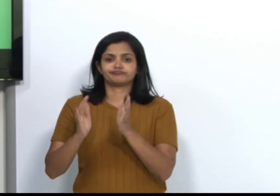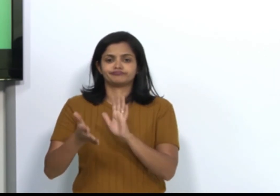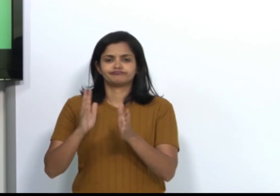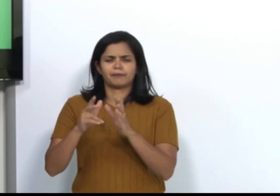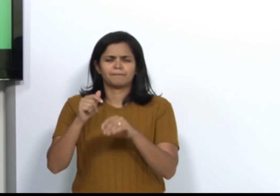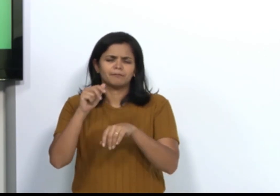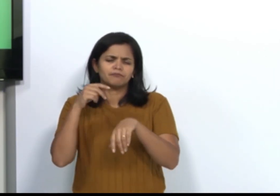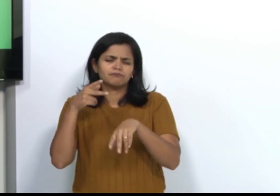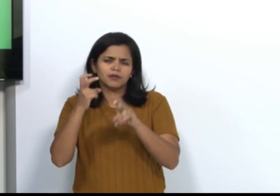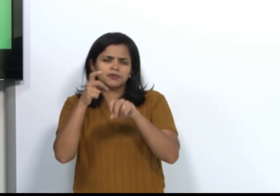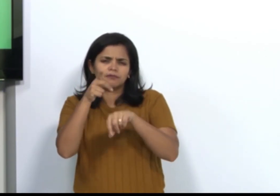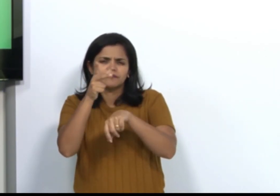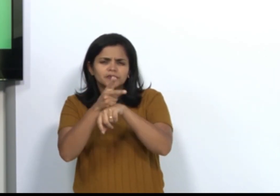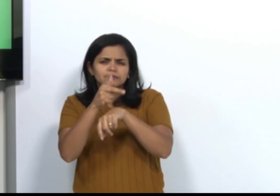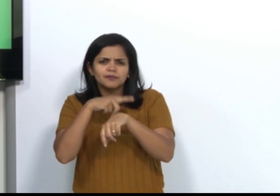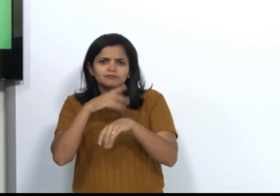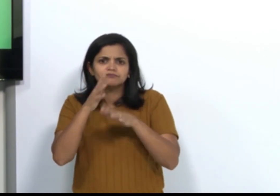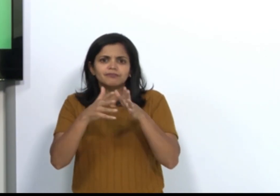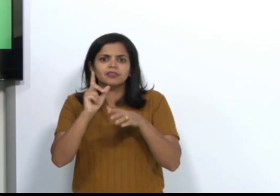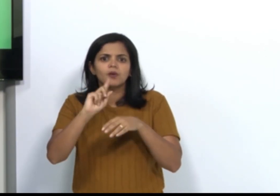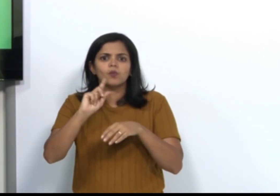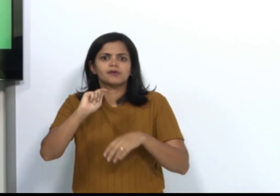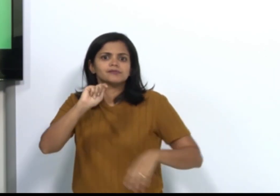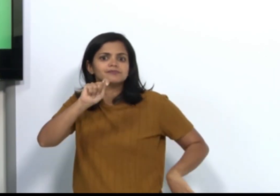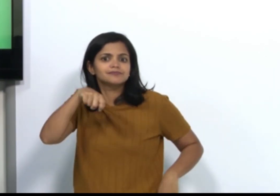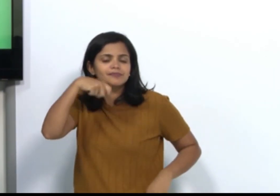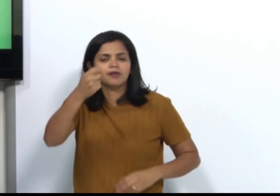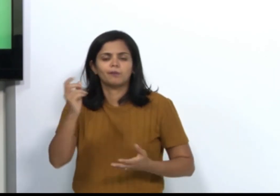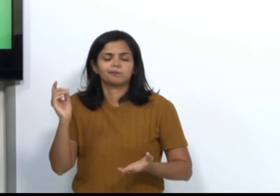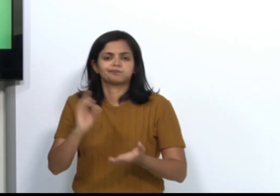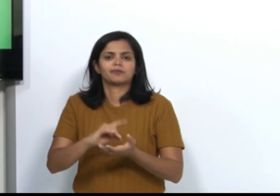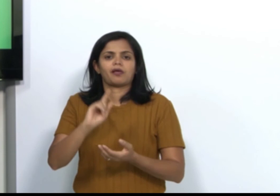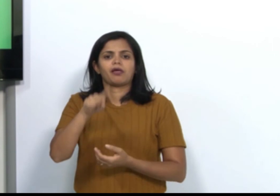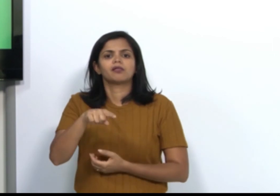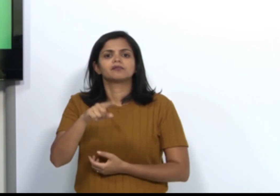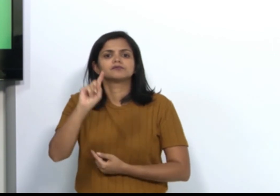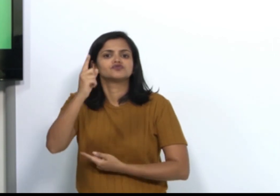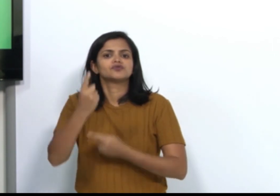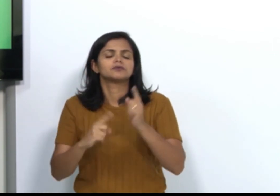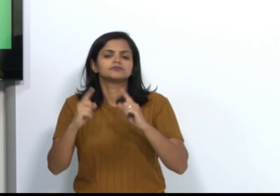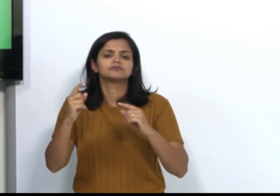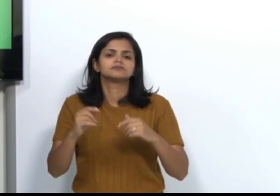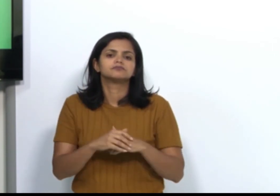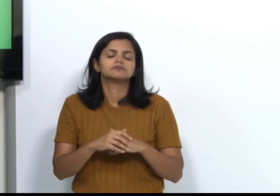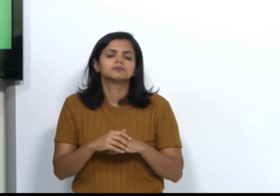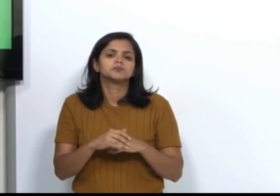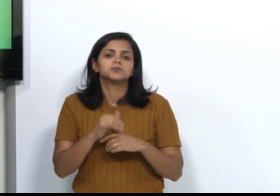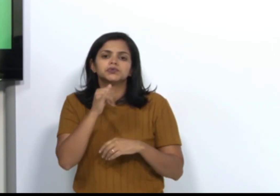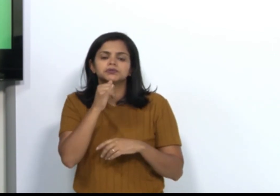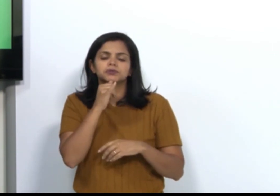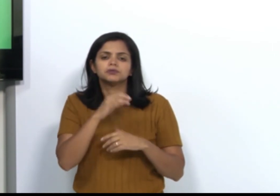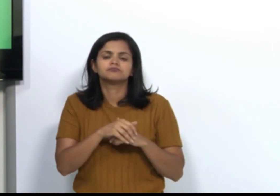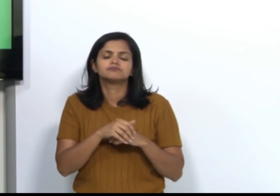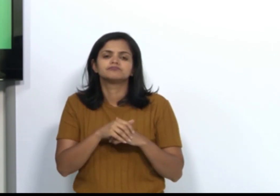Então, no momento da sinalização, no vídeo, eu percebo que não foi feito um sinal, foi feito um gesto.